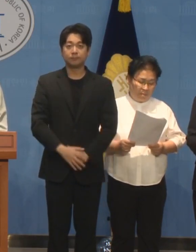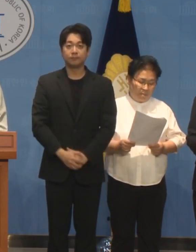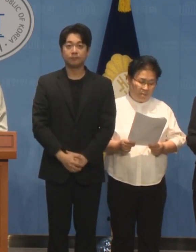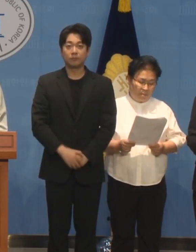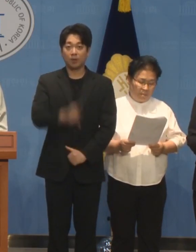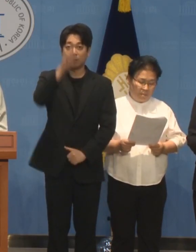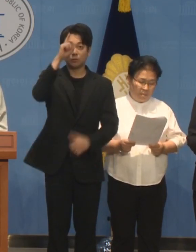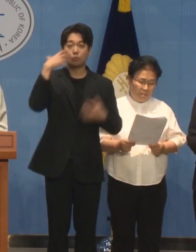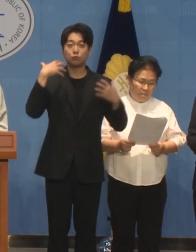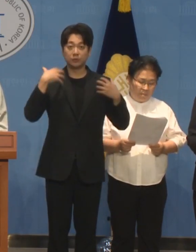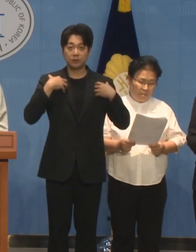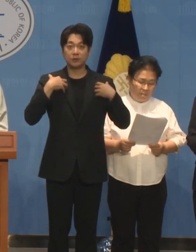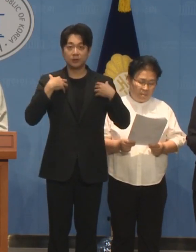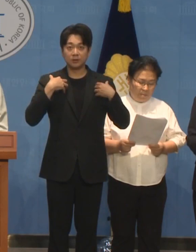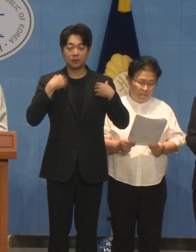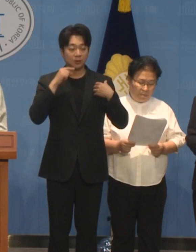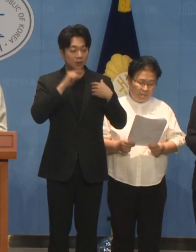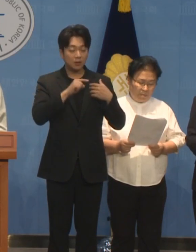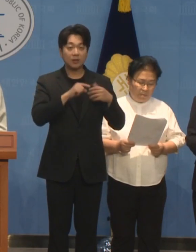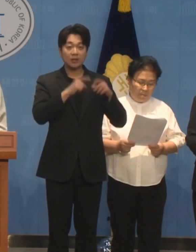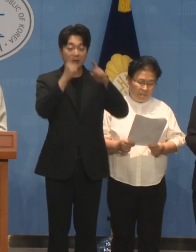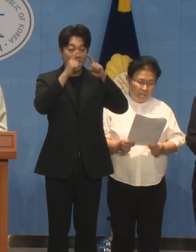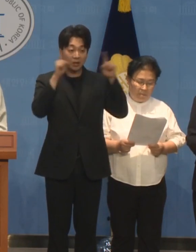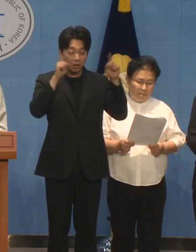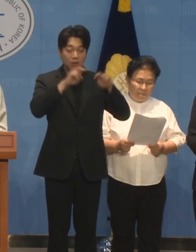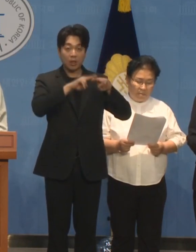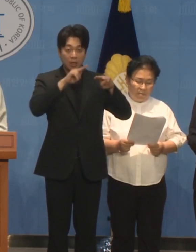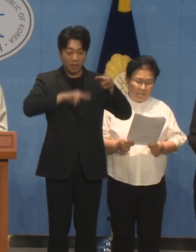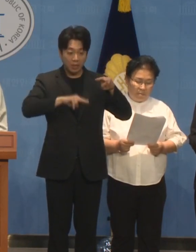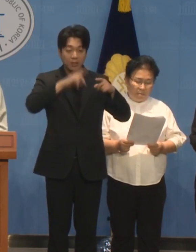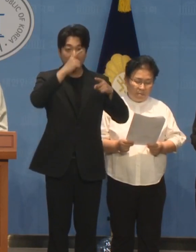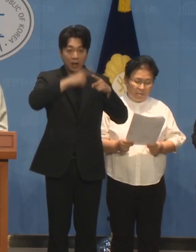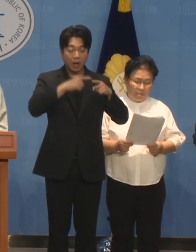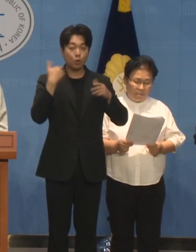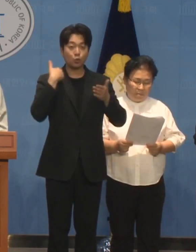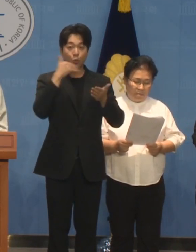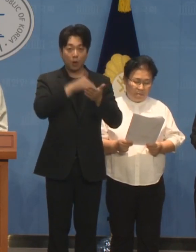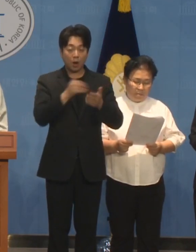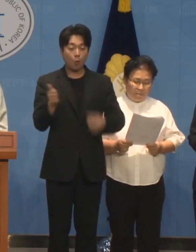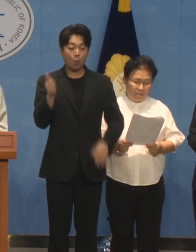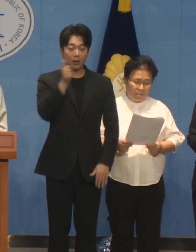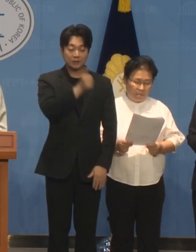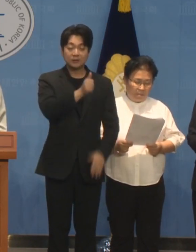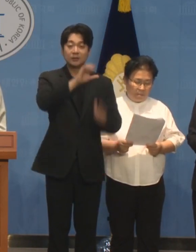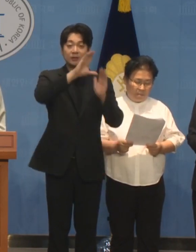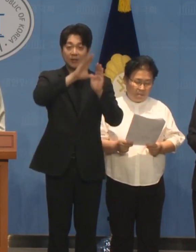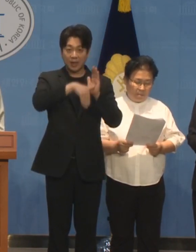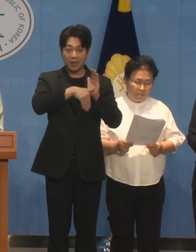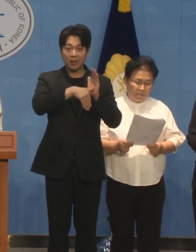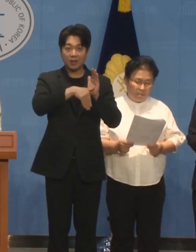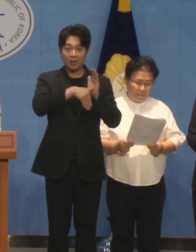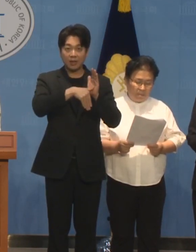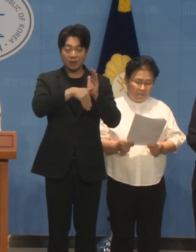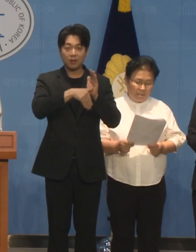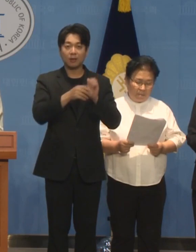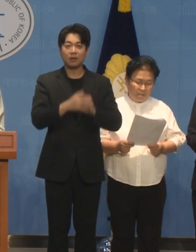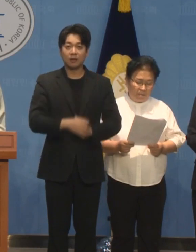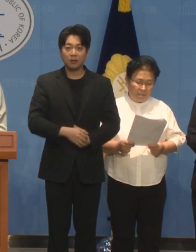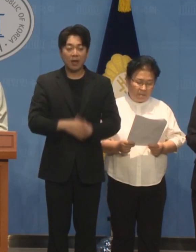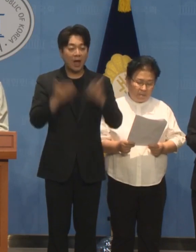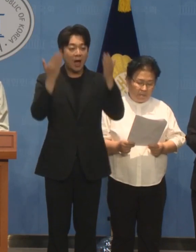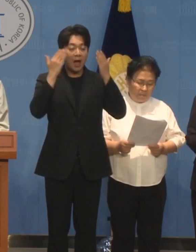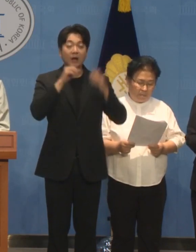정부는 전공의 유급생들이 낙제점을 받아도 유급되지 않도록 I학점, F학점이